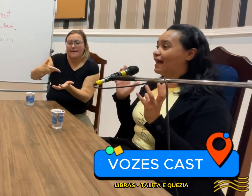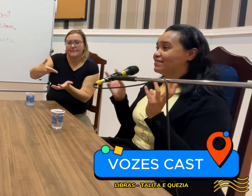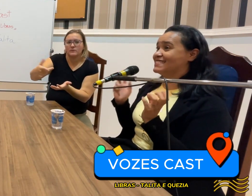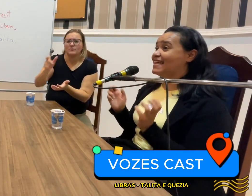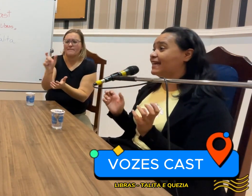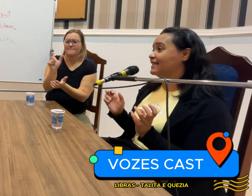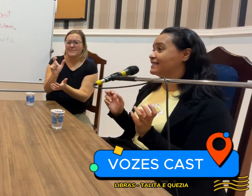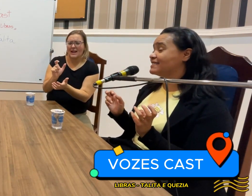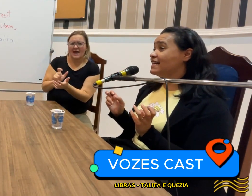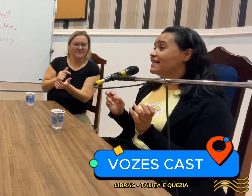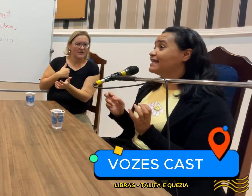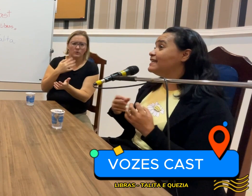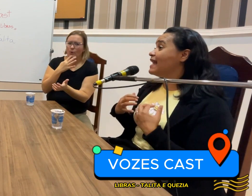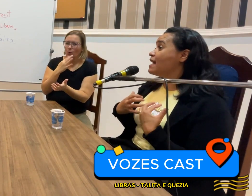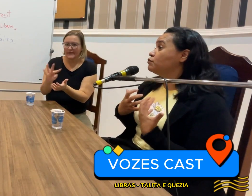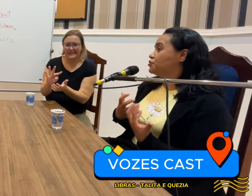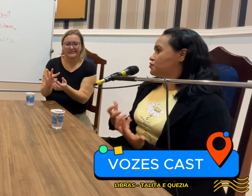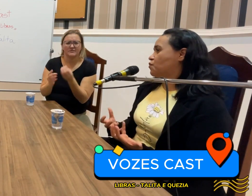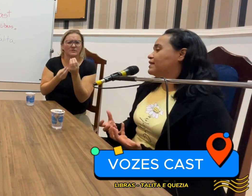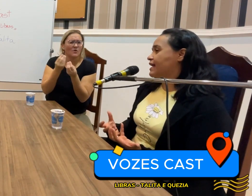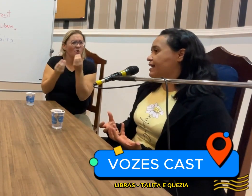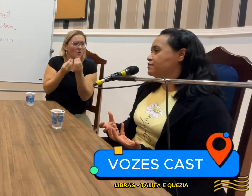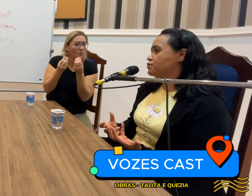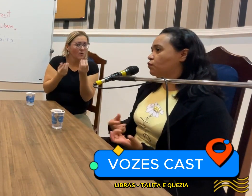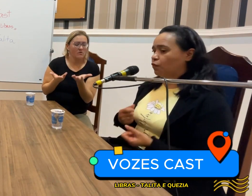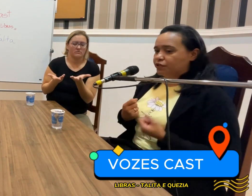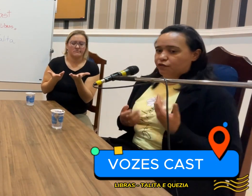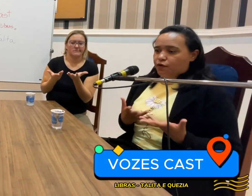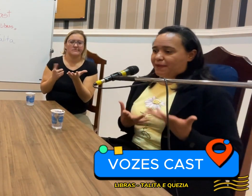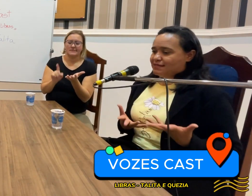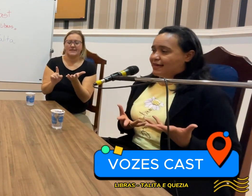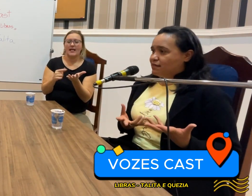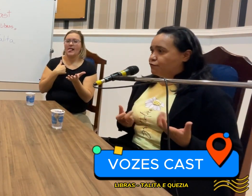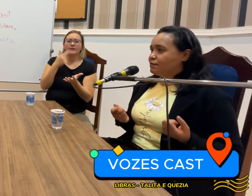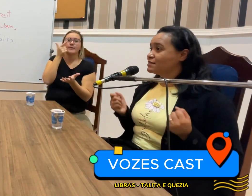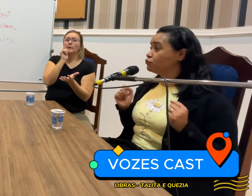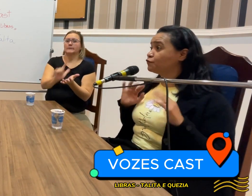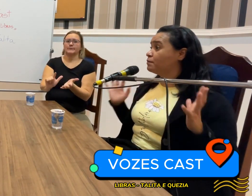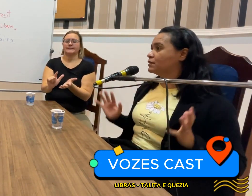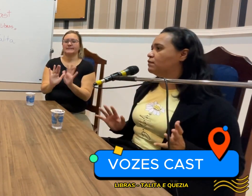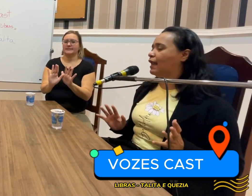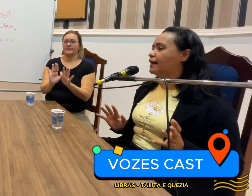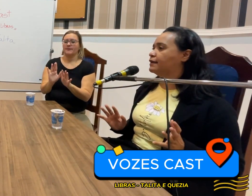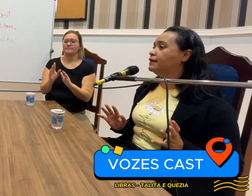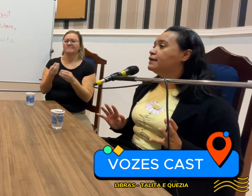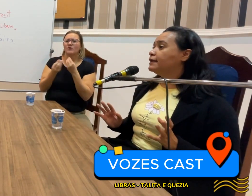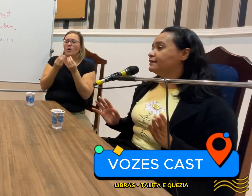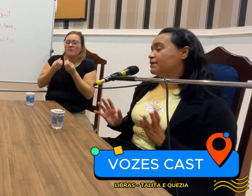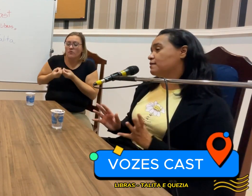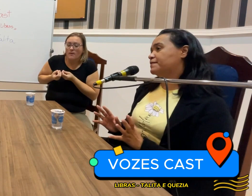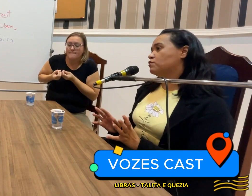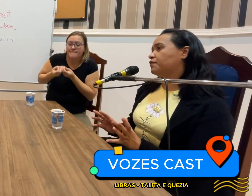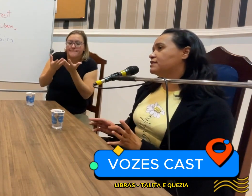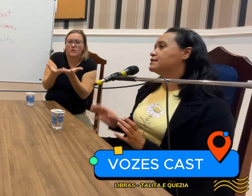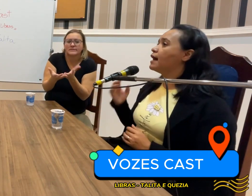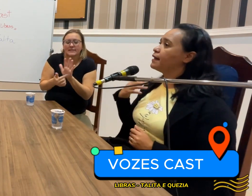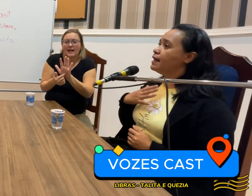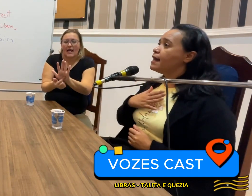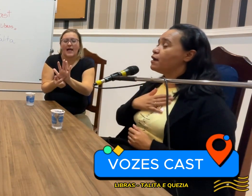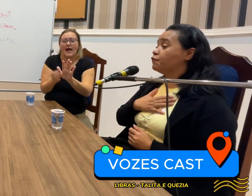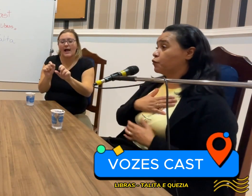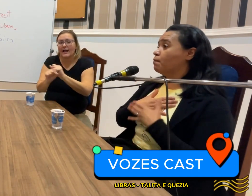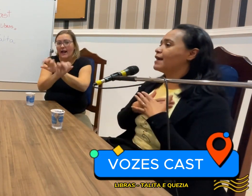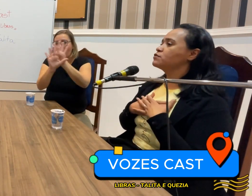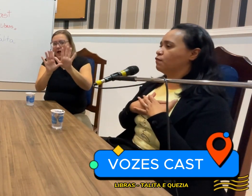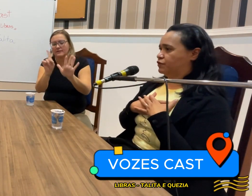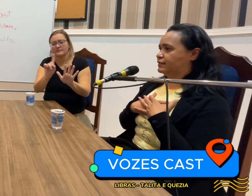umas palavras técnicas que eu desconheço. Como que eu vou passar essa informação de forma tão clara? Então, essa pessoa fala assim,